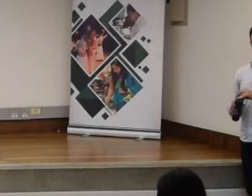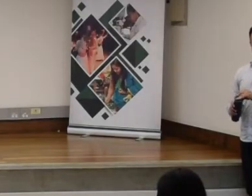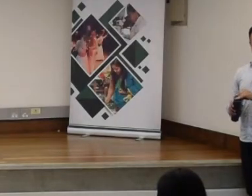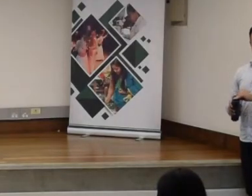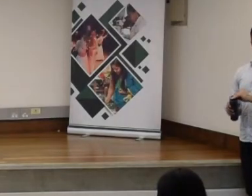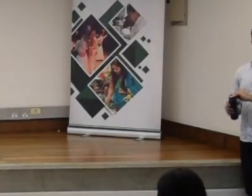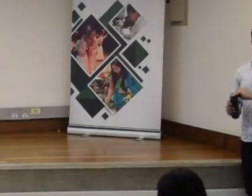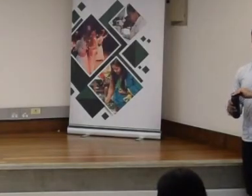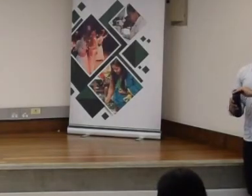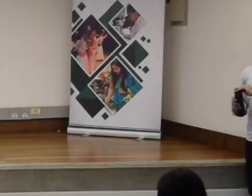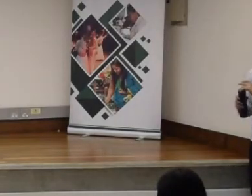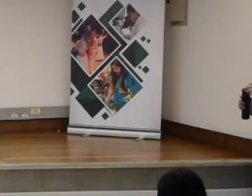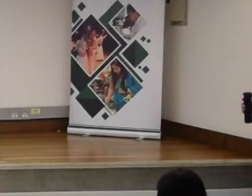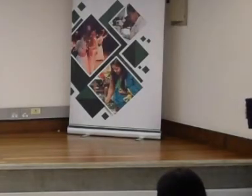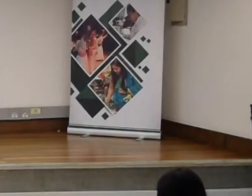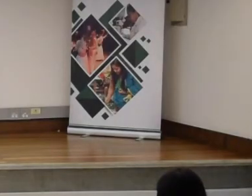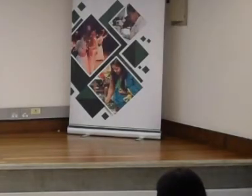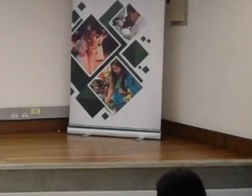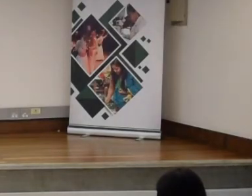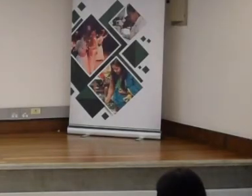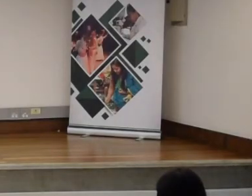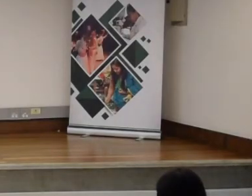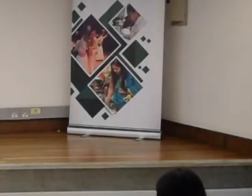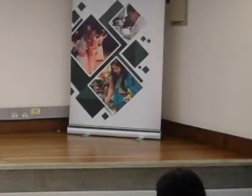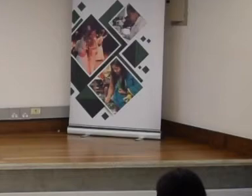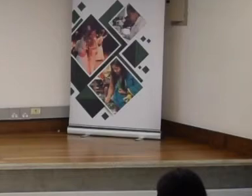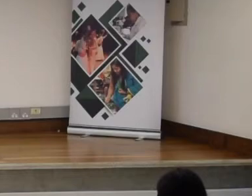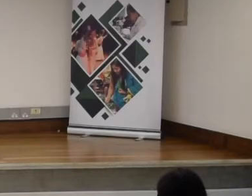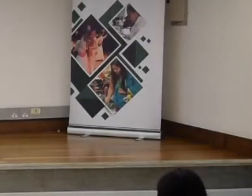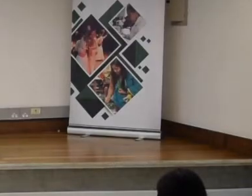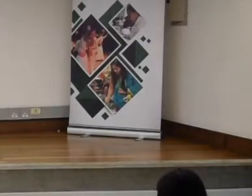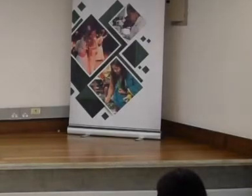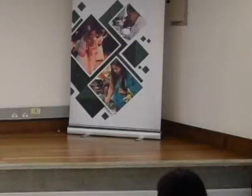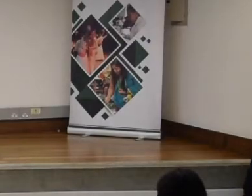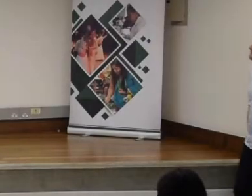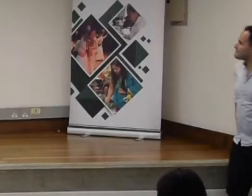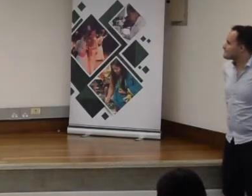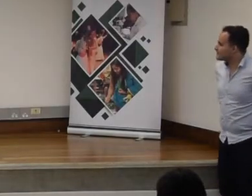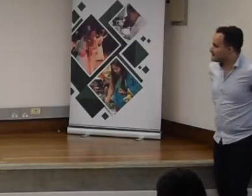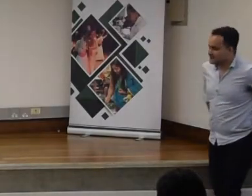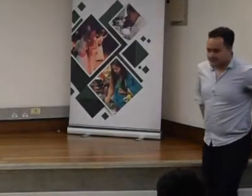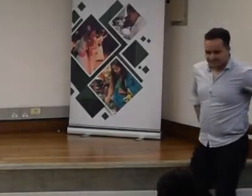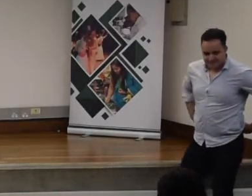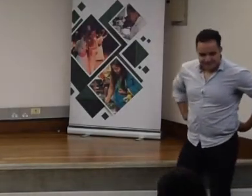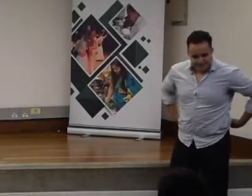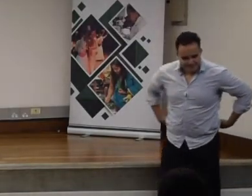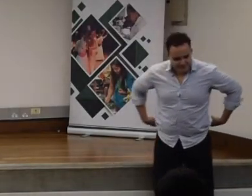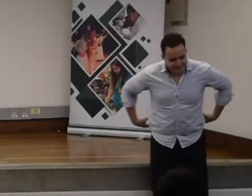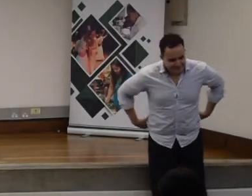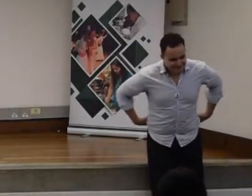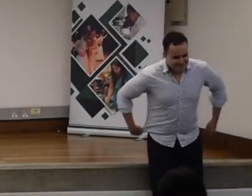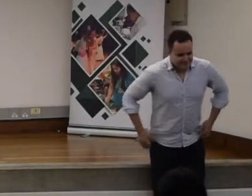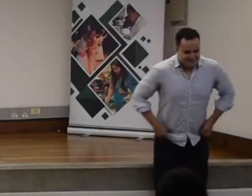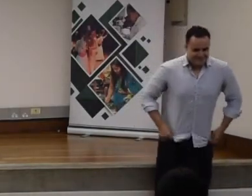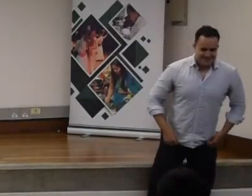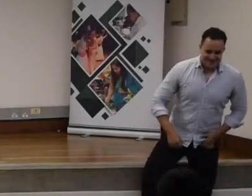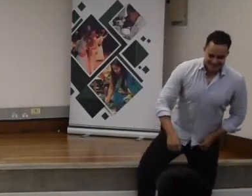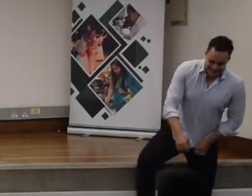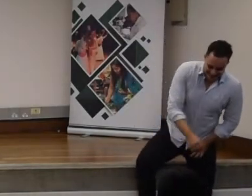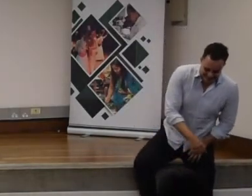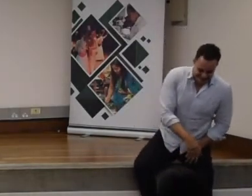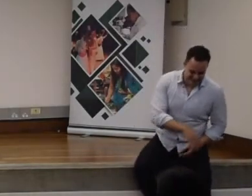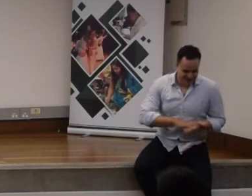Bueno, otro de los documentos que quisimos abordar para esta reunión tiene que ver con